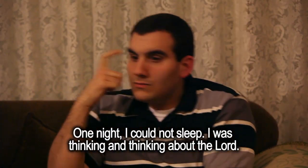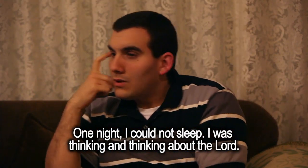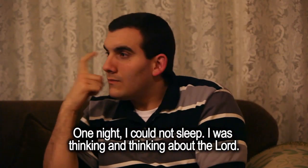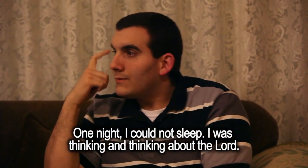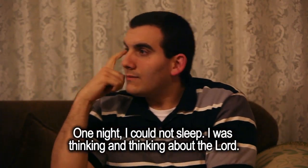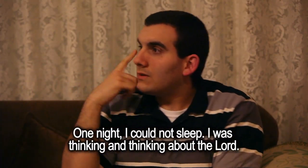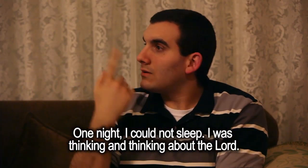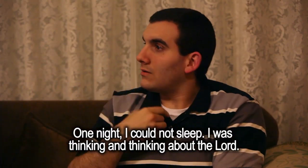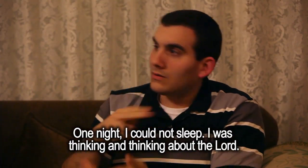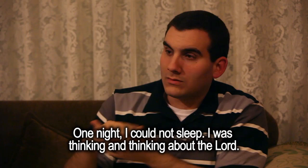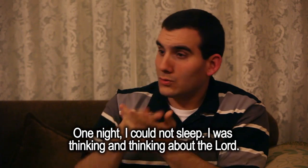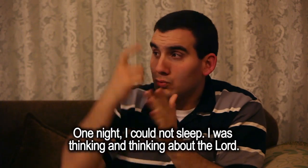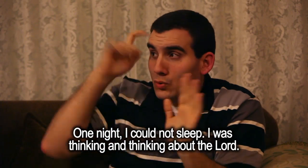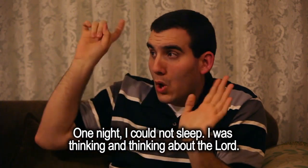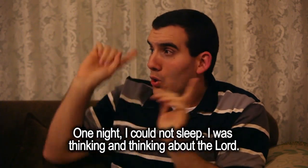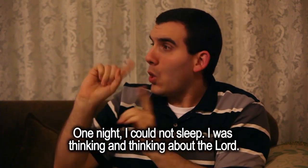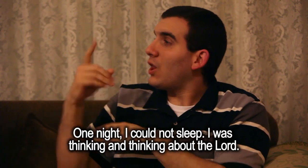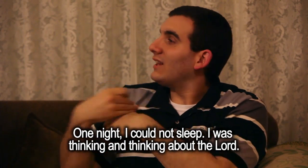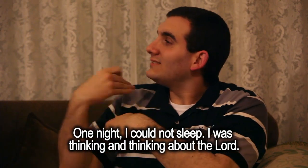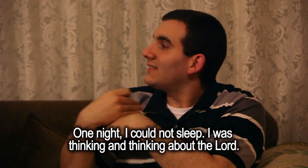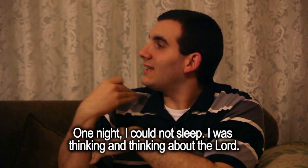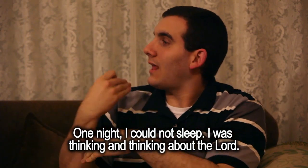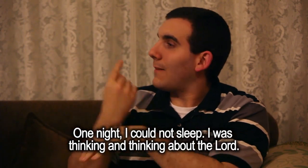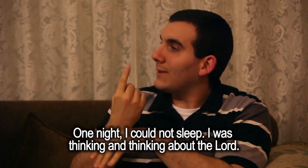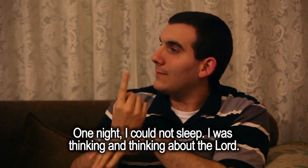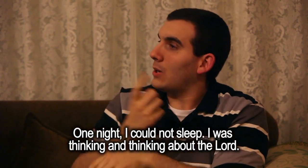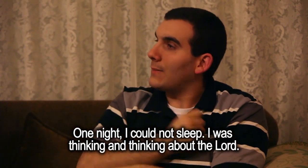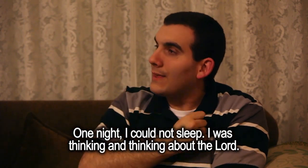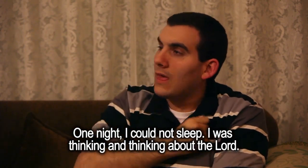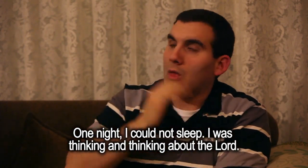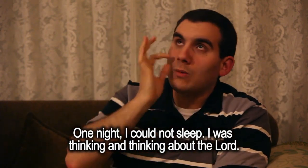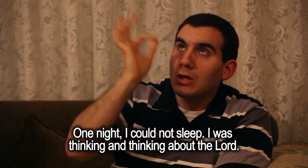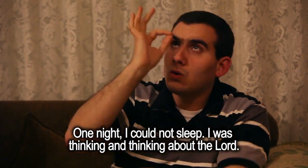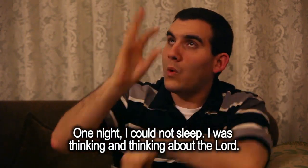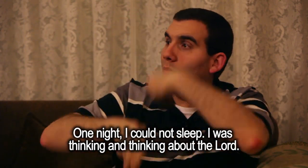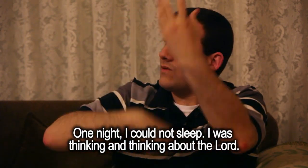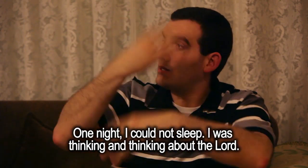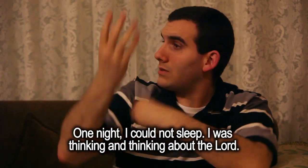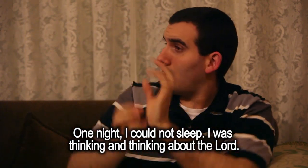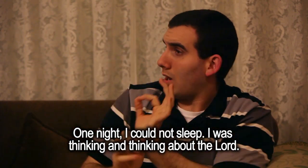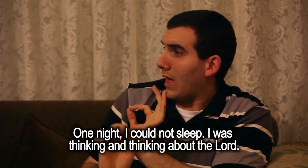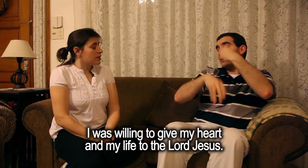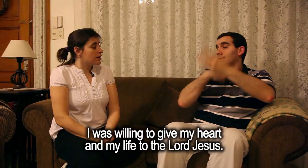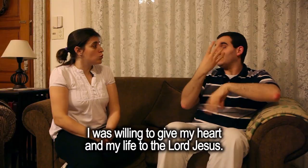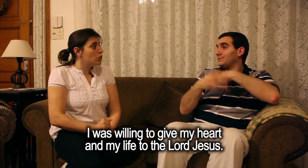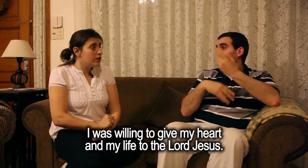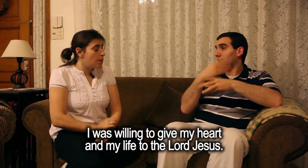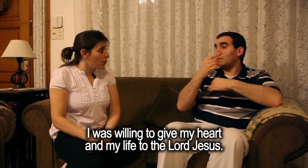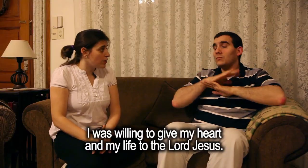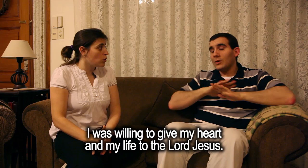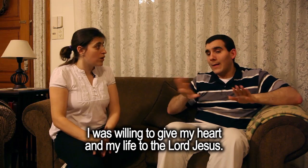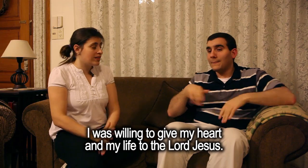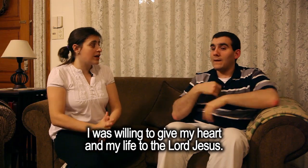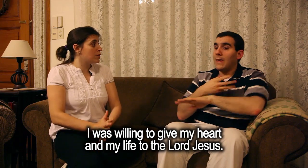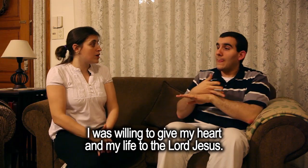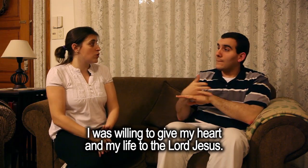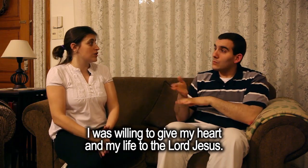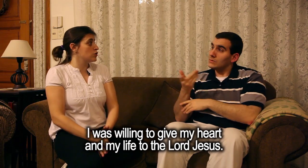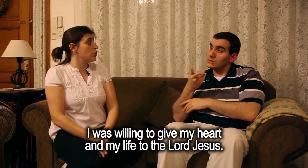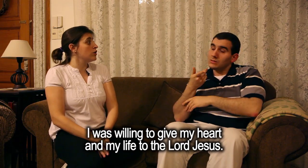no podía dormir y pensando en el Señor, estuve dispuesto a entregar mi